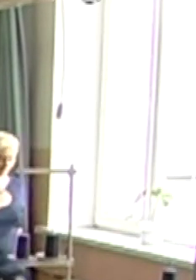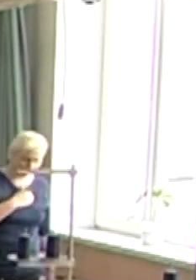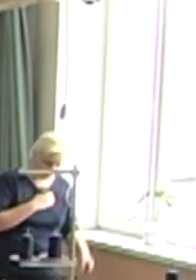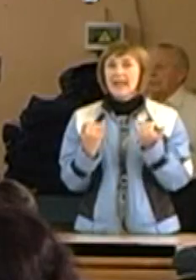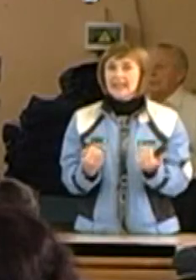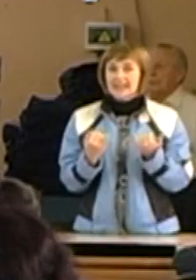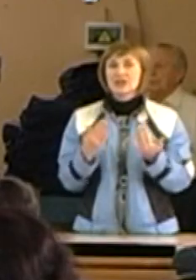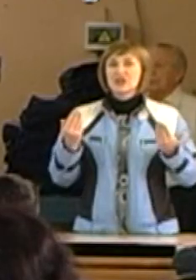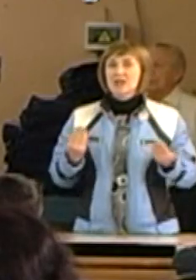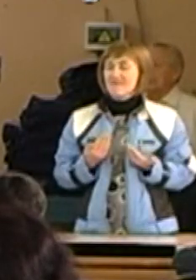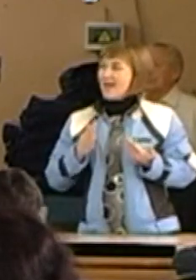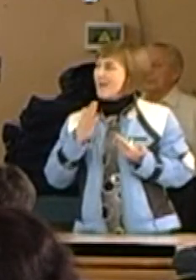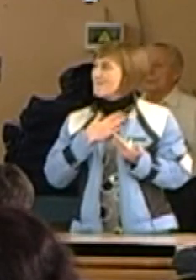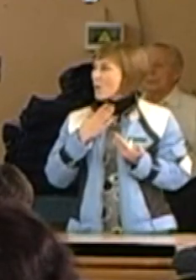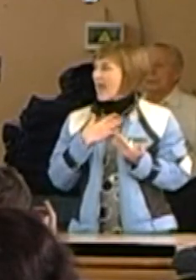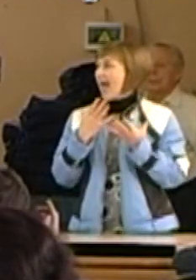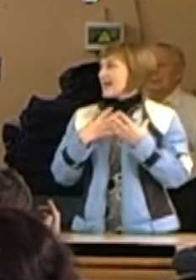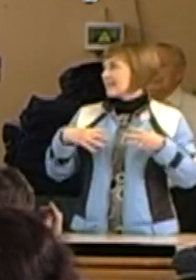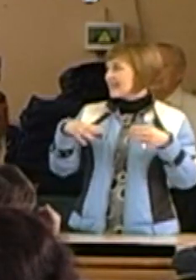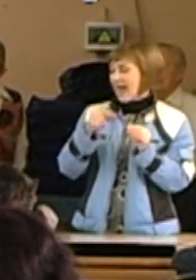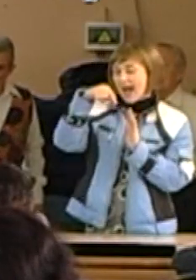моя рідня, у неці